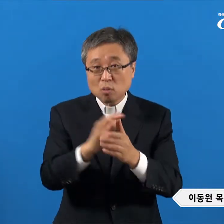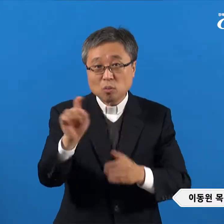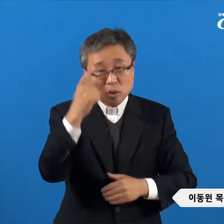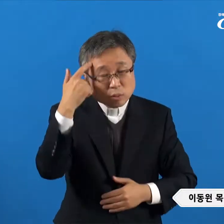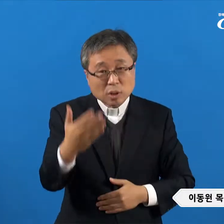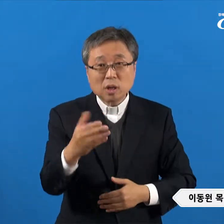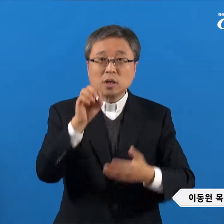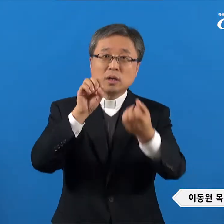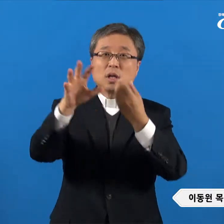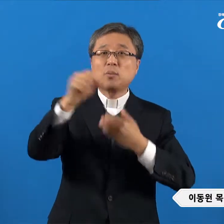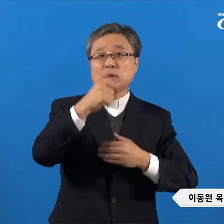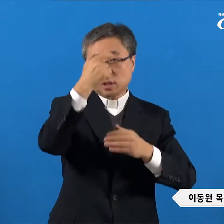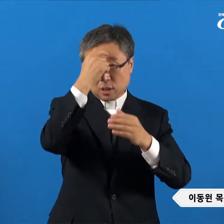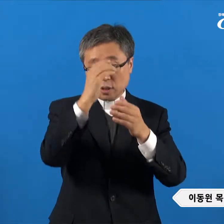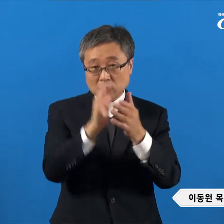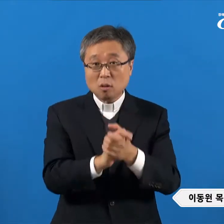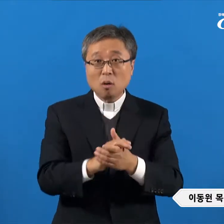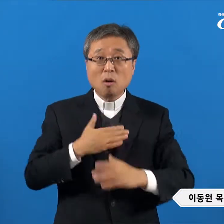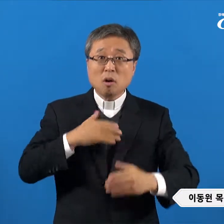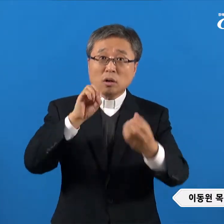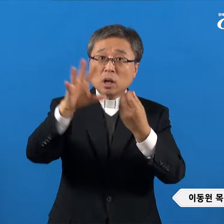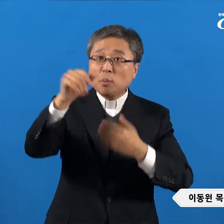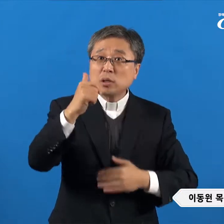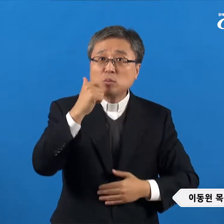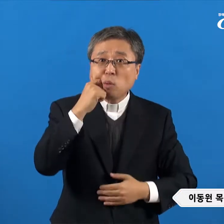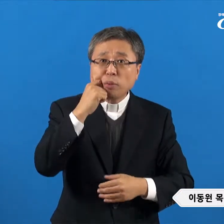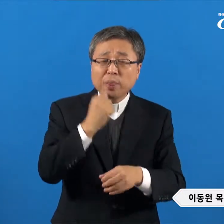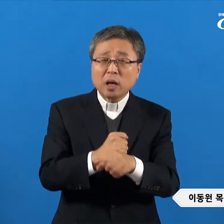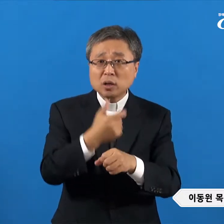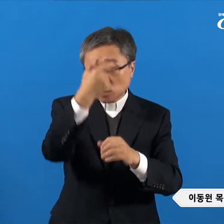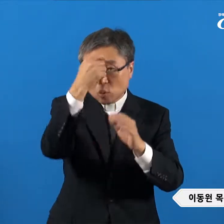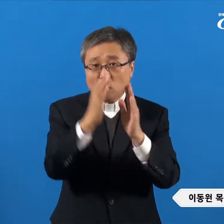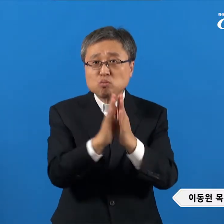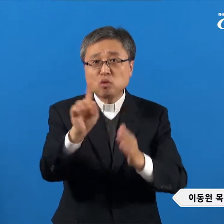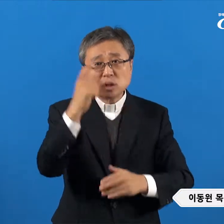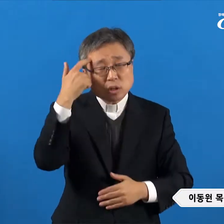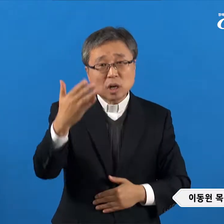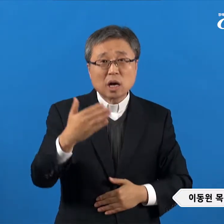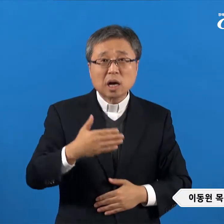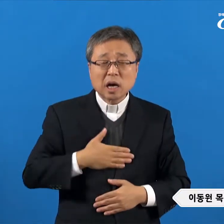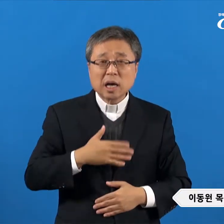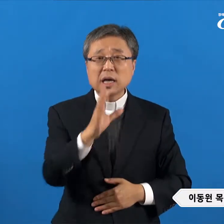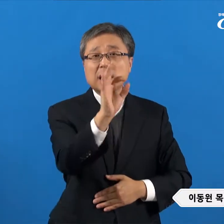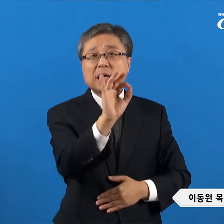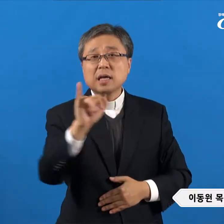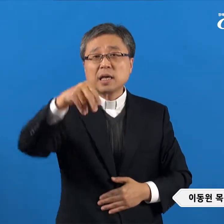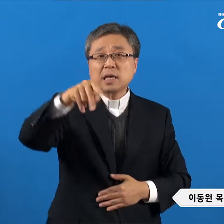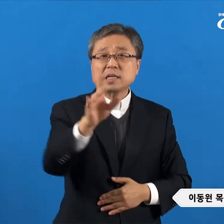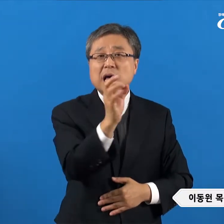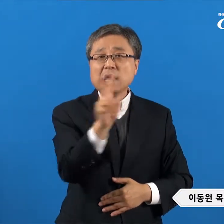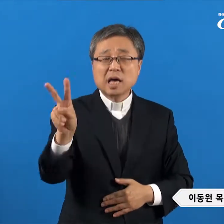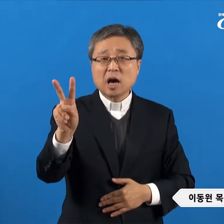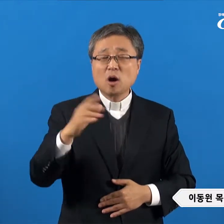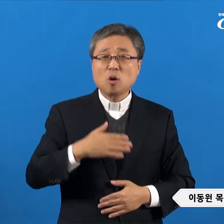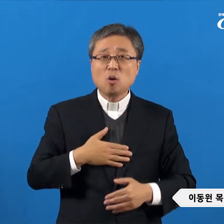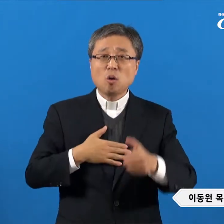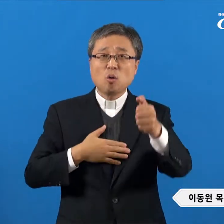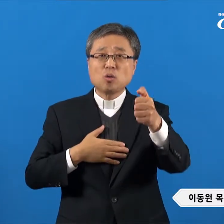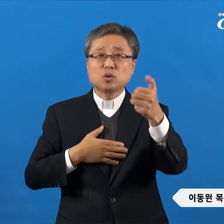응답받는 기도를 알기 위해서는 응답받지 못하는 기도는 뭘까요? 이사야 59장 1절과 2절의 말씀을